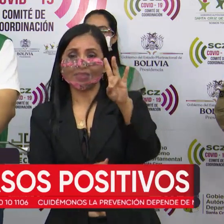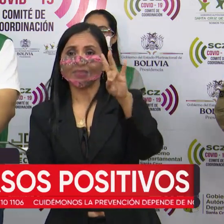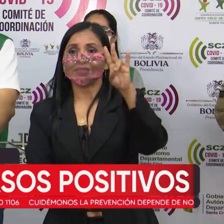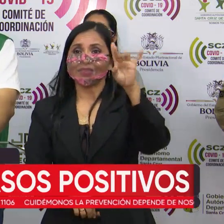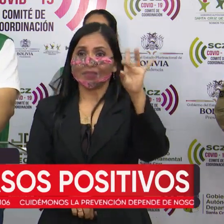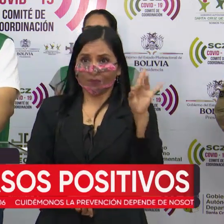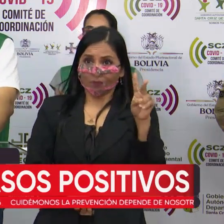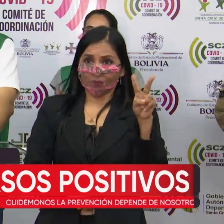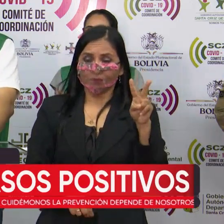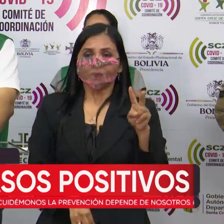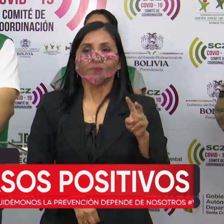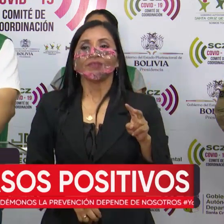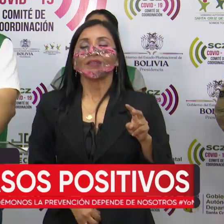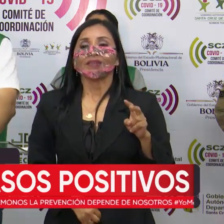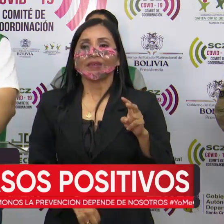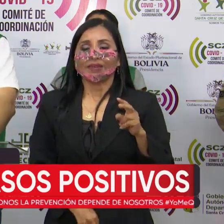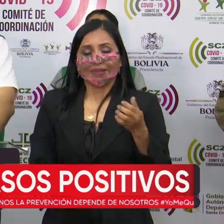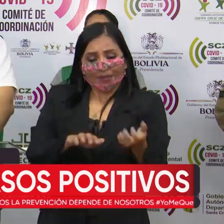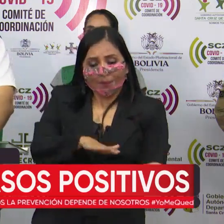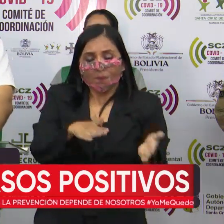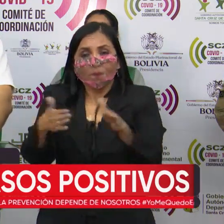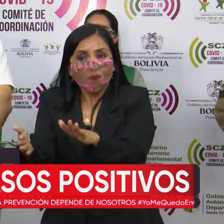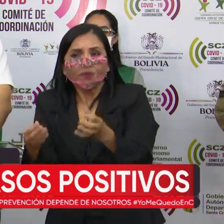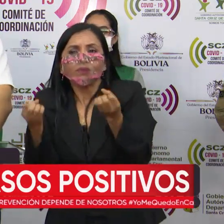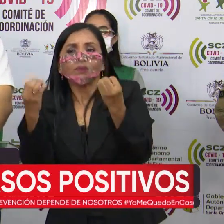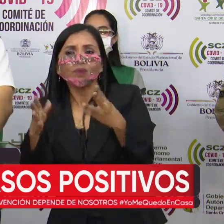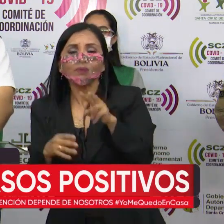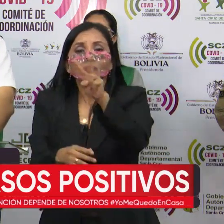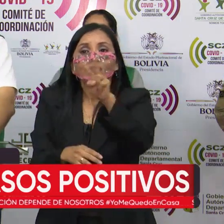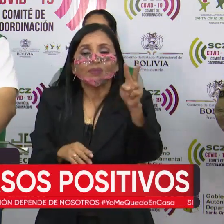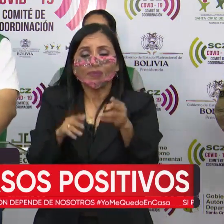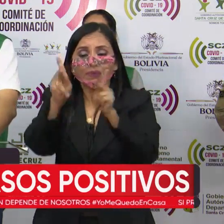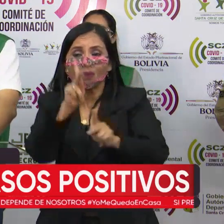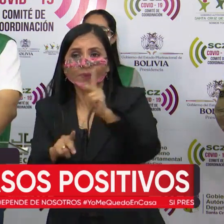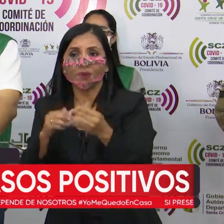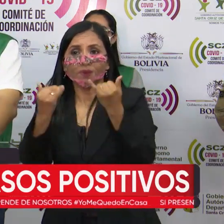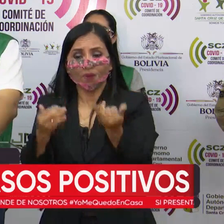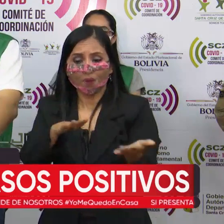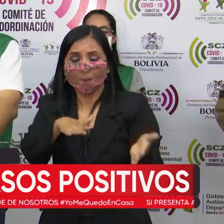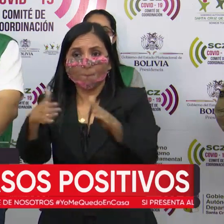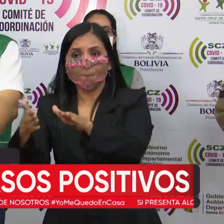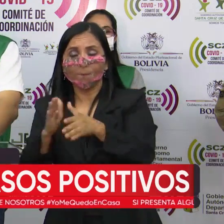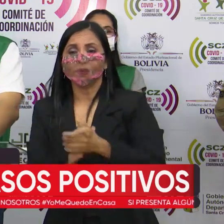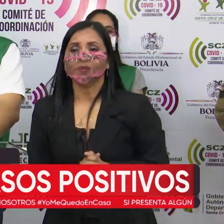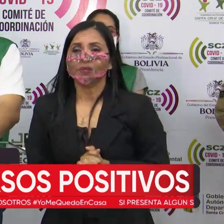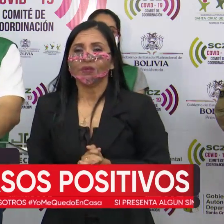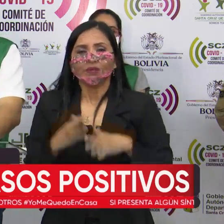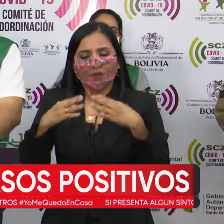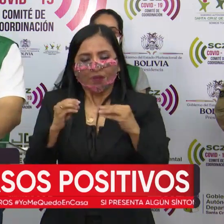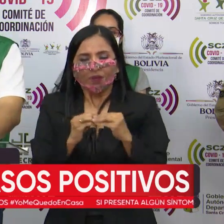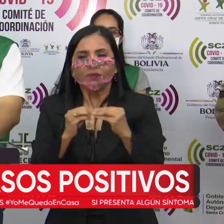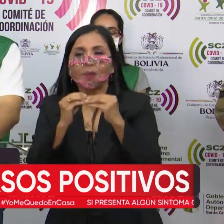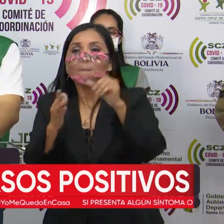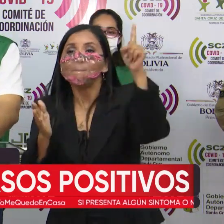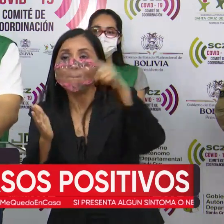34.972. Lamentamos el deceso de 29 personas, que el registro de fallecidos para hoy día, sumando